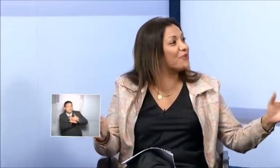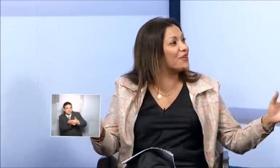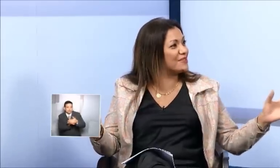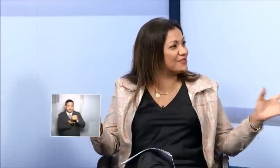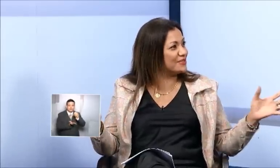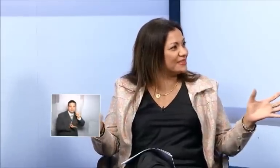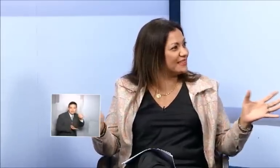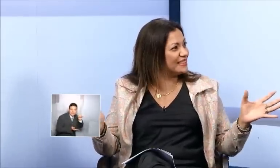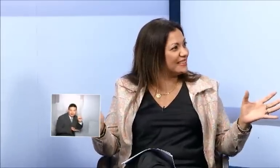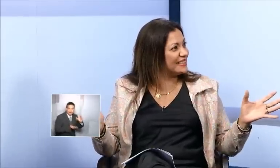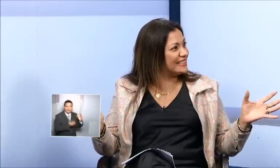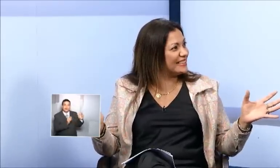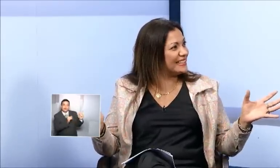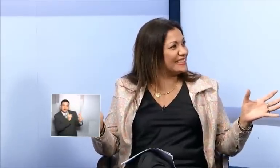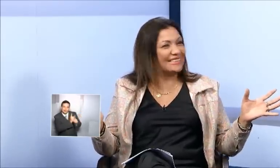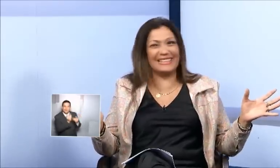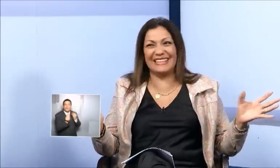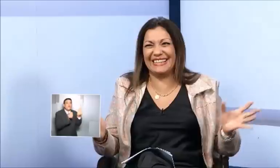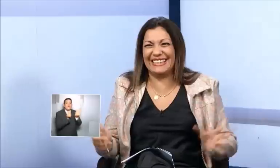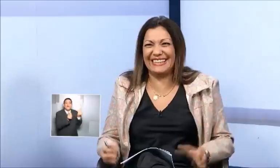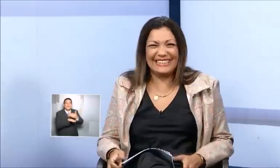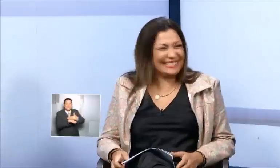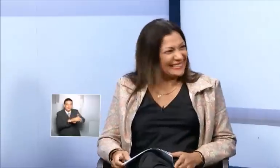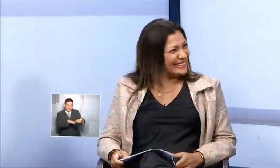Como é que foi isso?